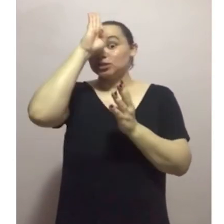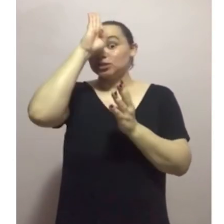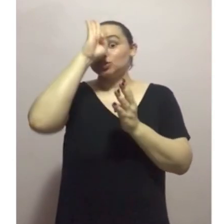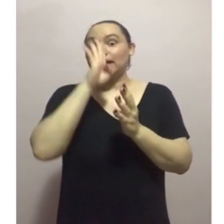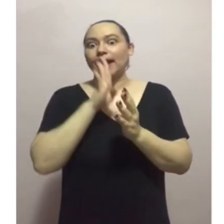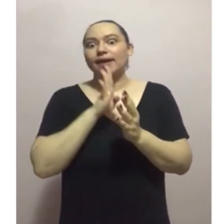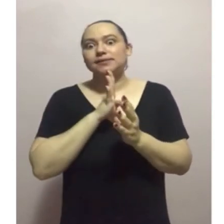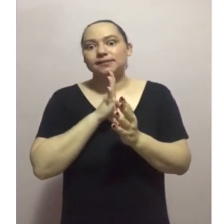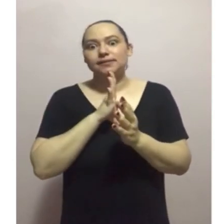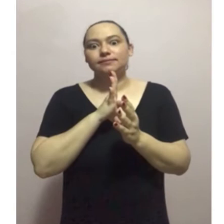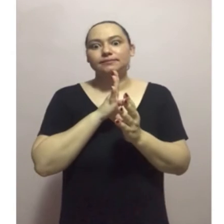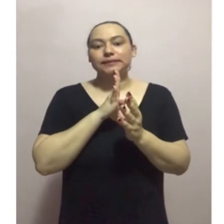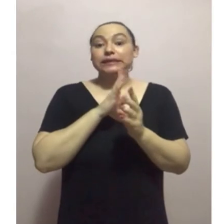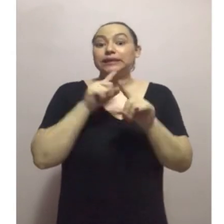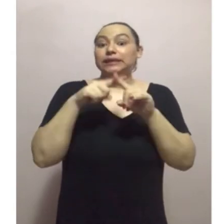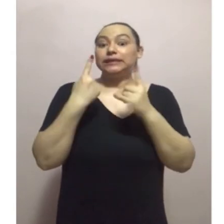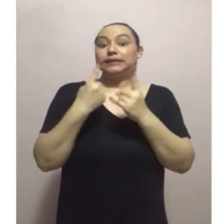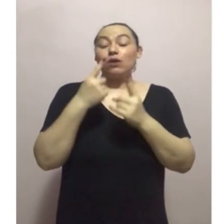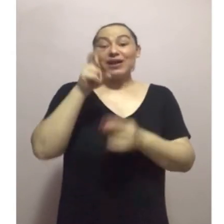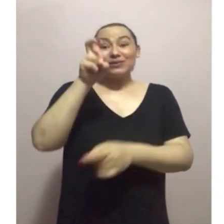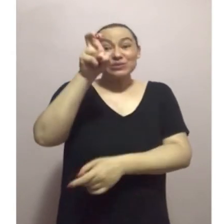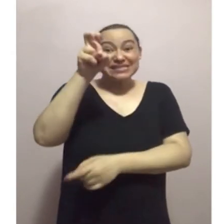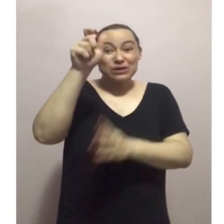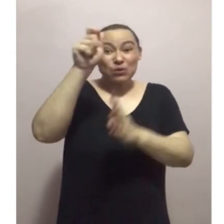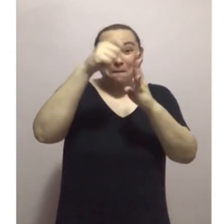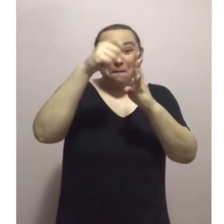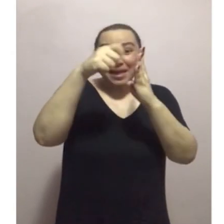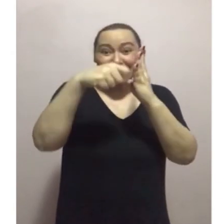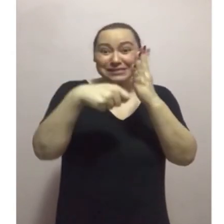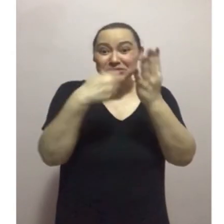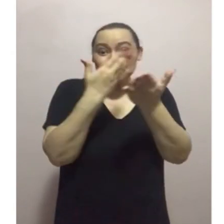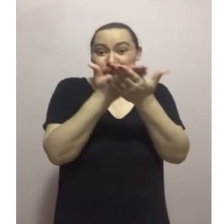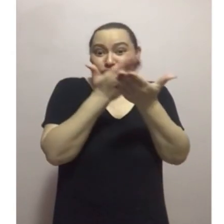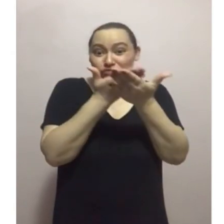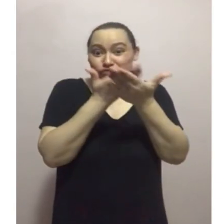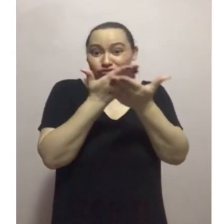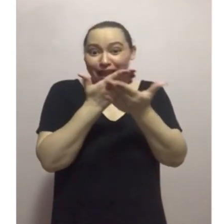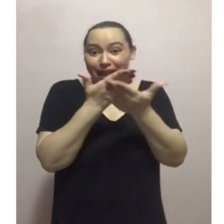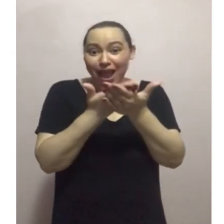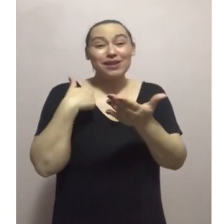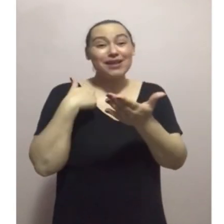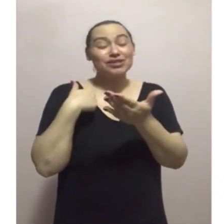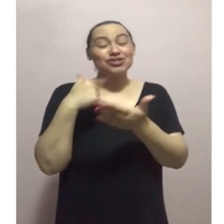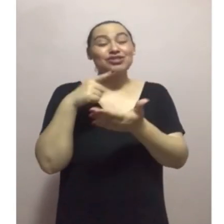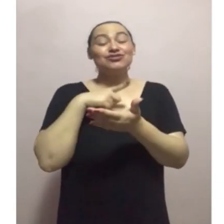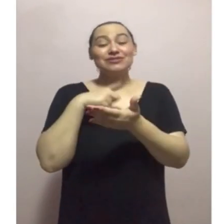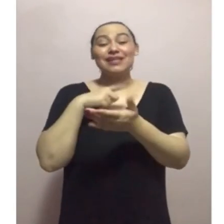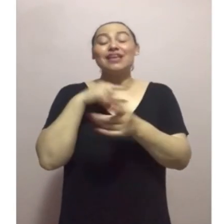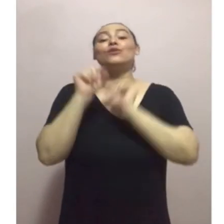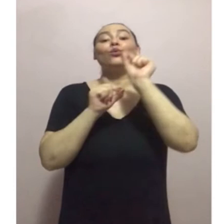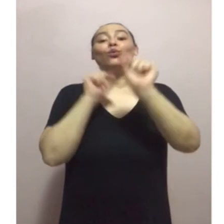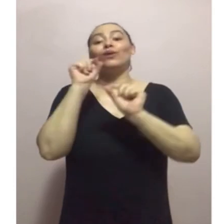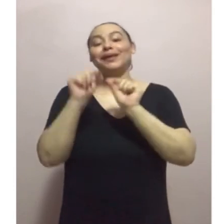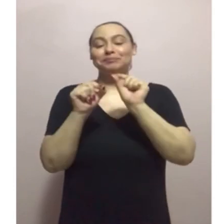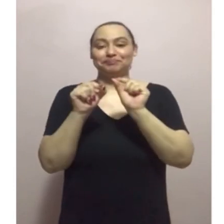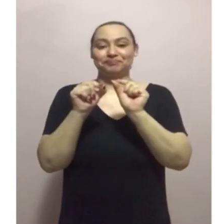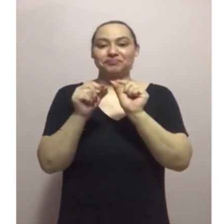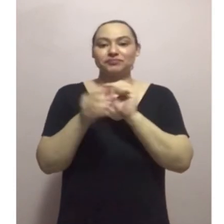a pessoa tinha que se comprometer com 5 meses de aula, e ninguém sabia, e a gente teve